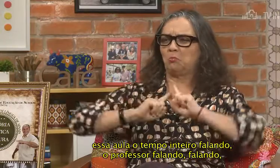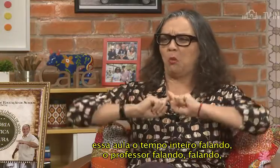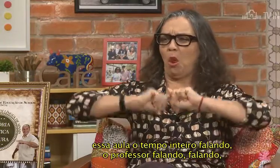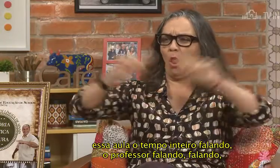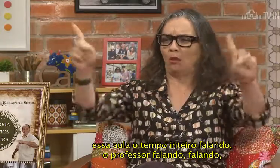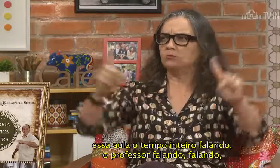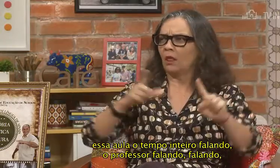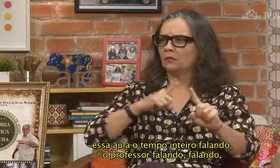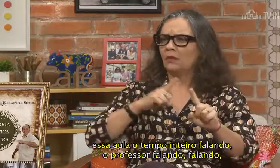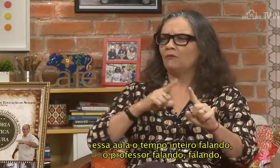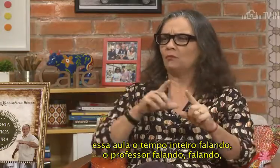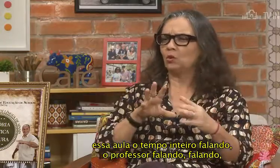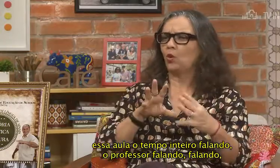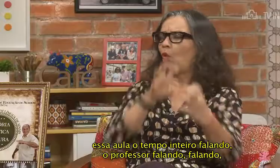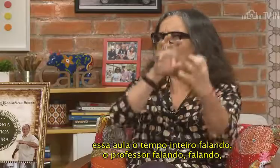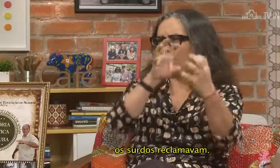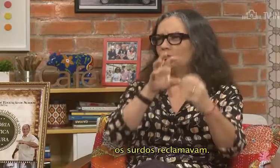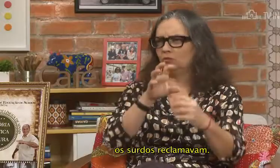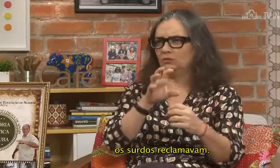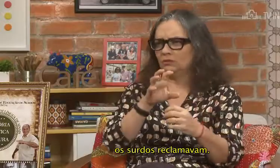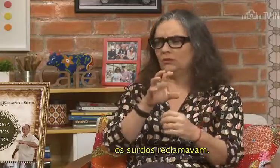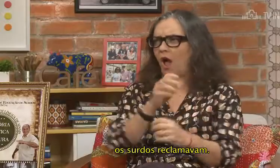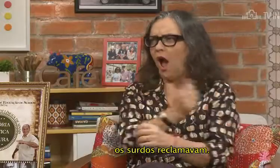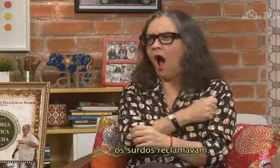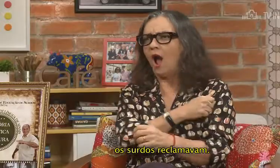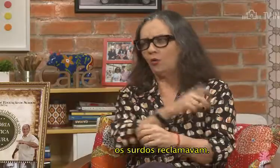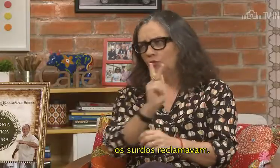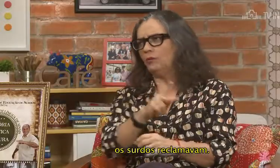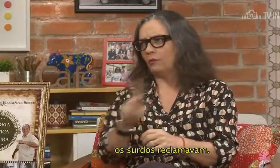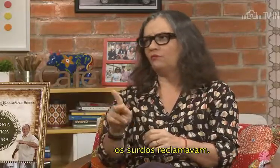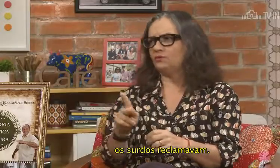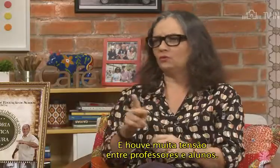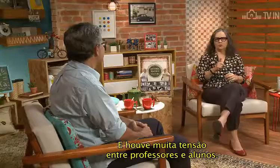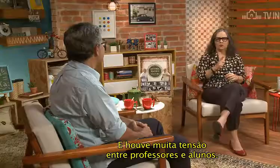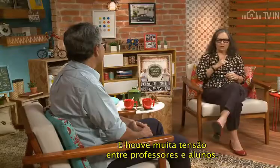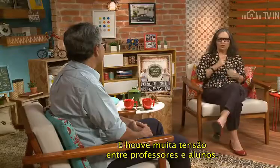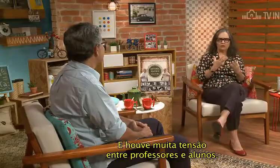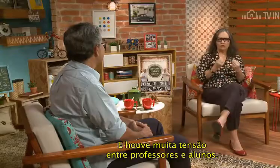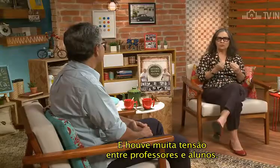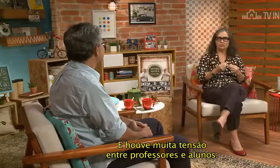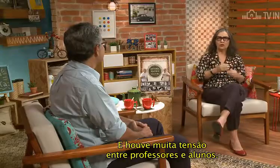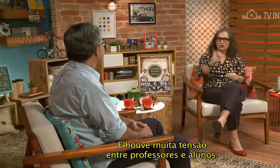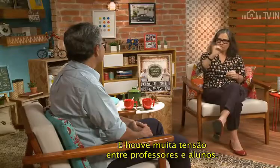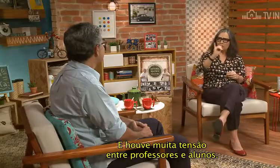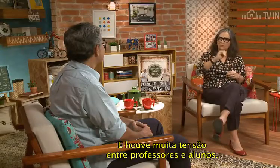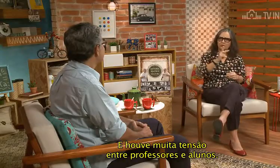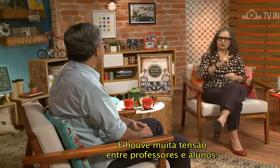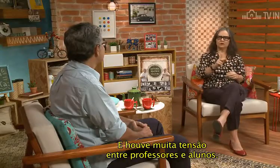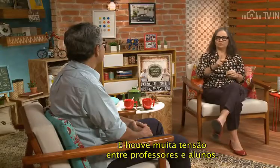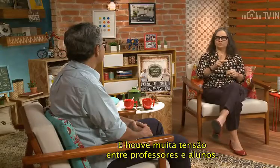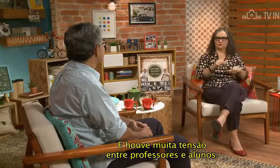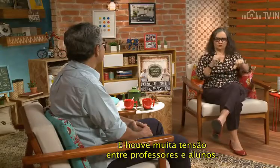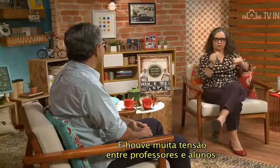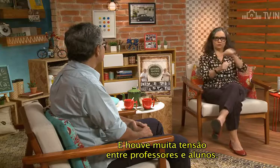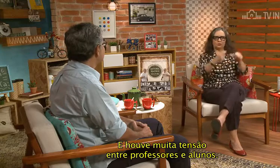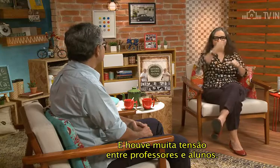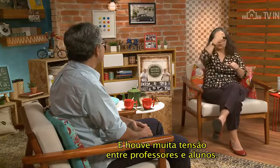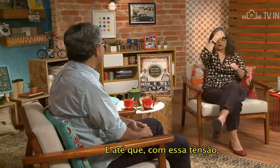falando, o professor falando, falando, falando, os surdos reclamavam. E houve muita tensão entre professores e alunos, né? E até